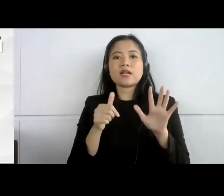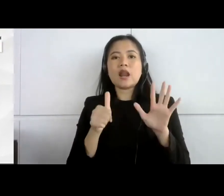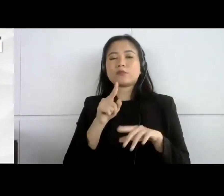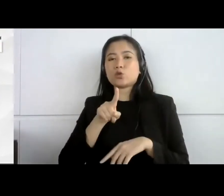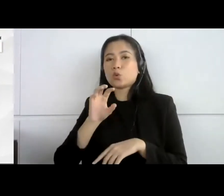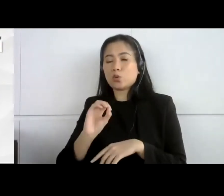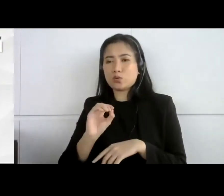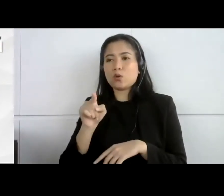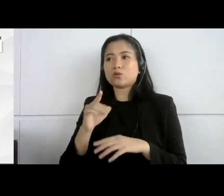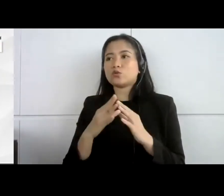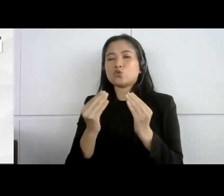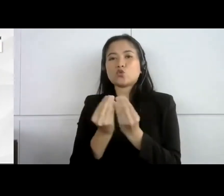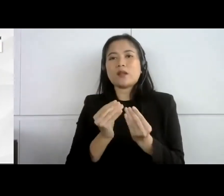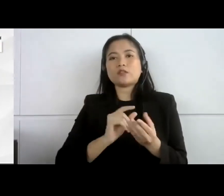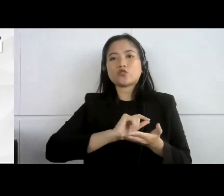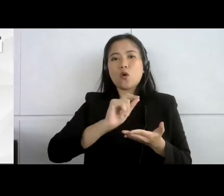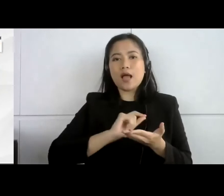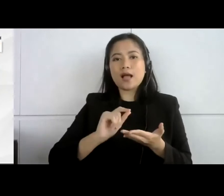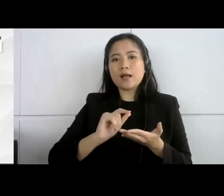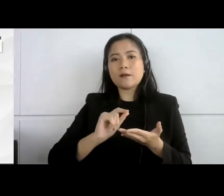11.610 dengan jumlah sekolah 500.